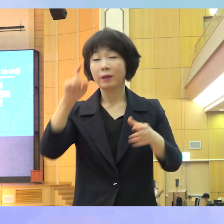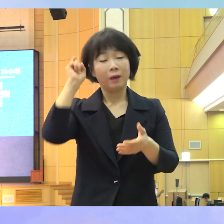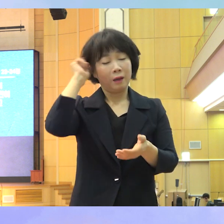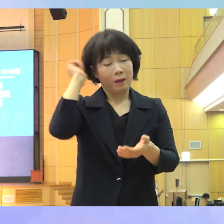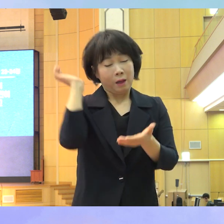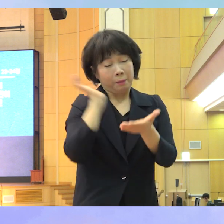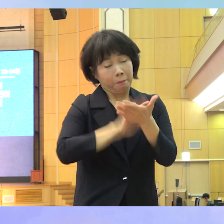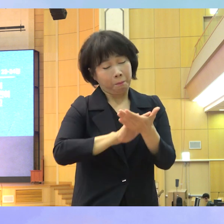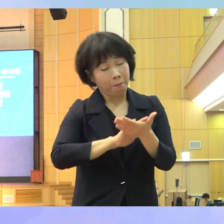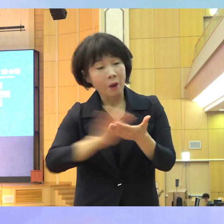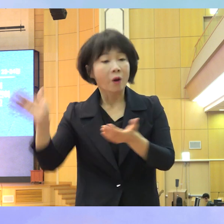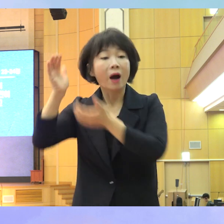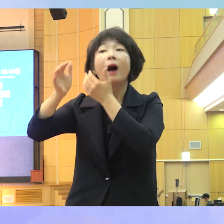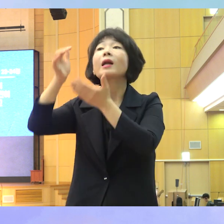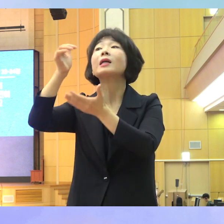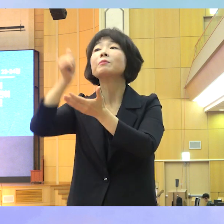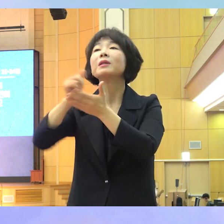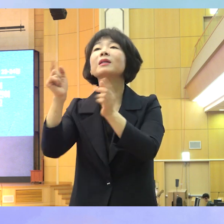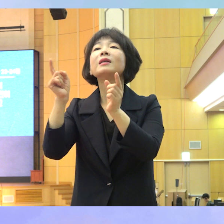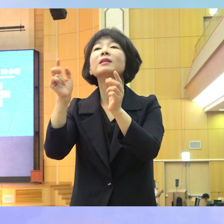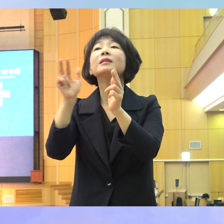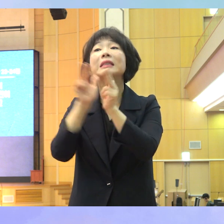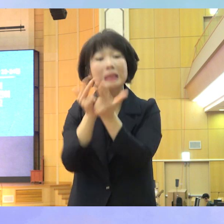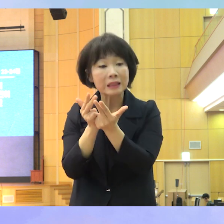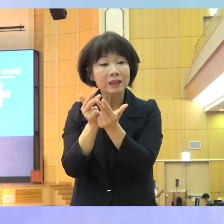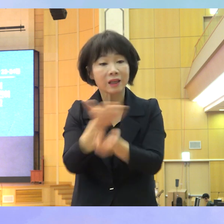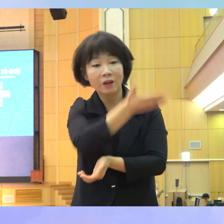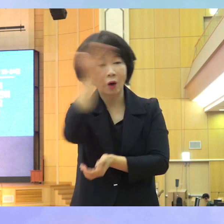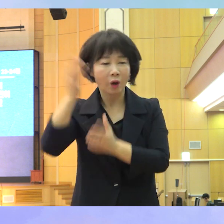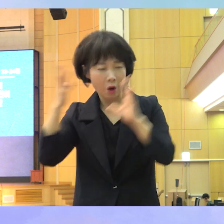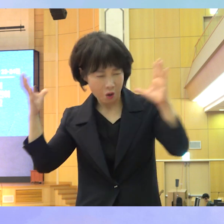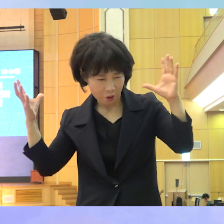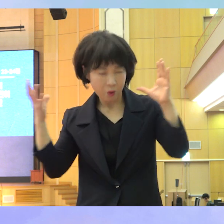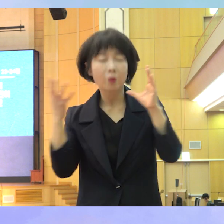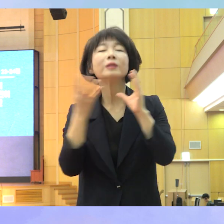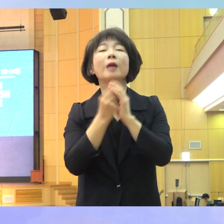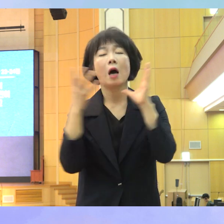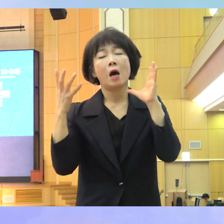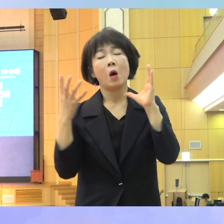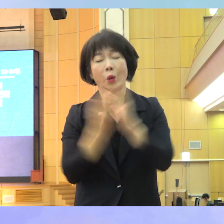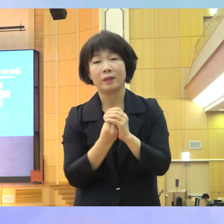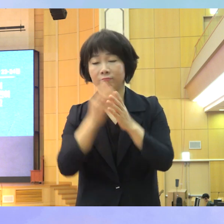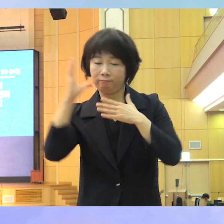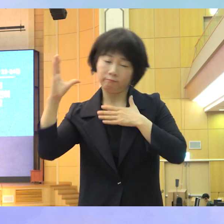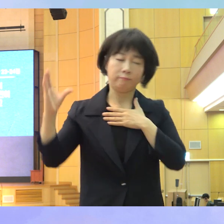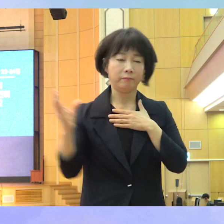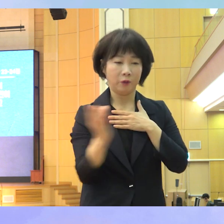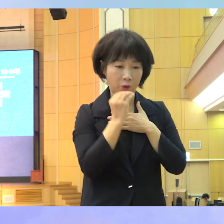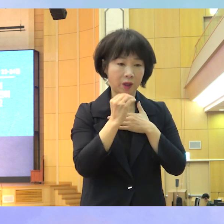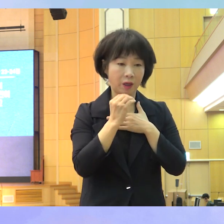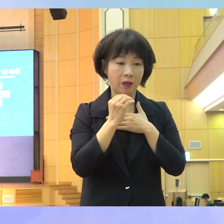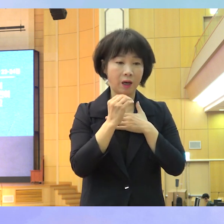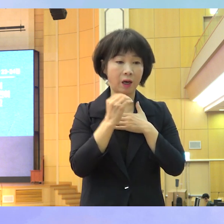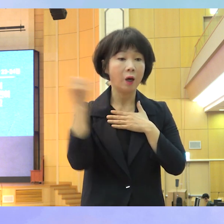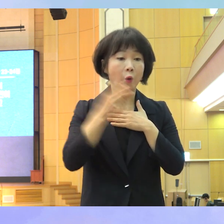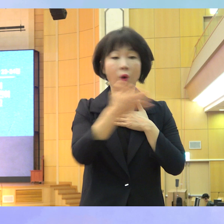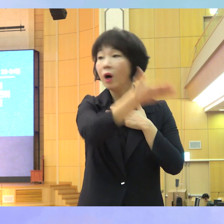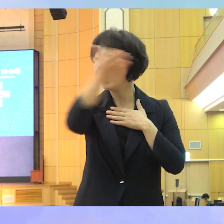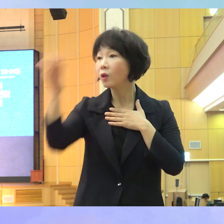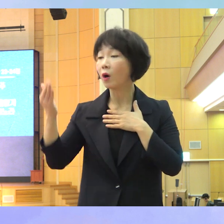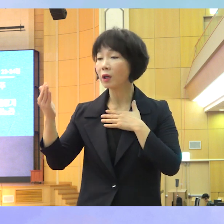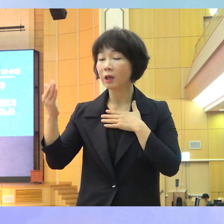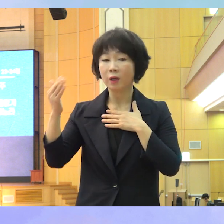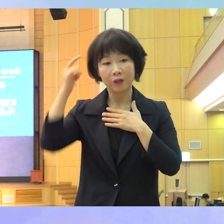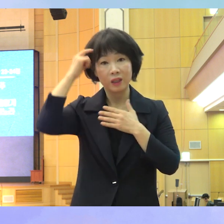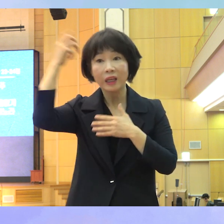하나님이 친히 너희로 온전히 뭐하게 하시고 거룩하게 하시고 또 너희